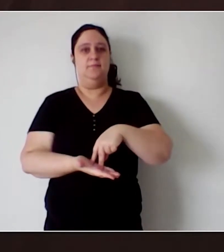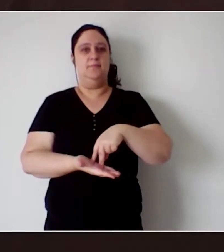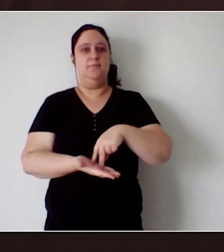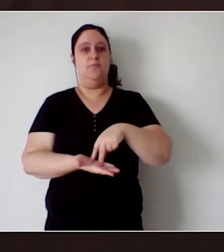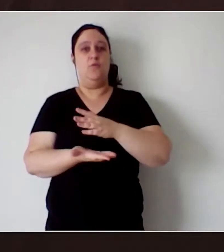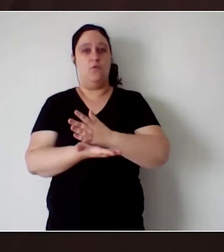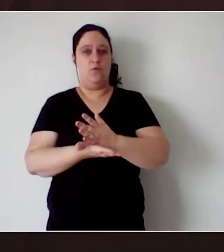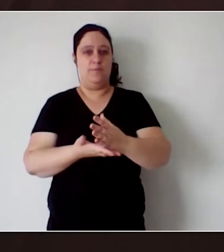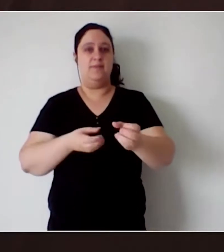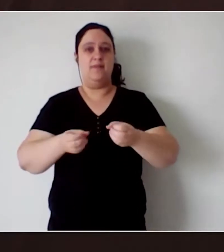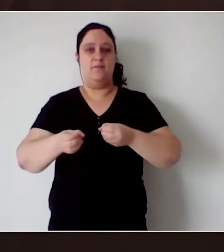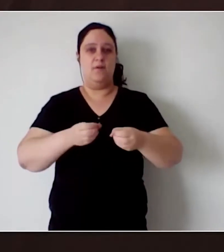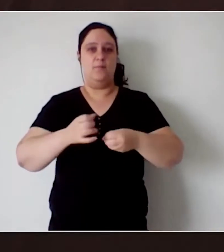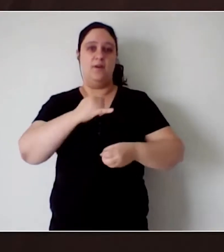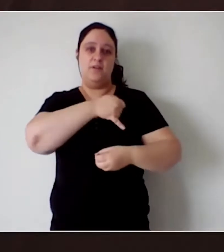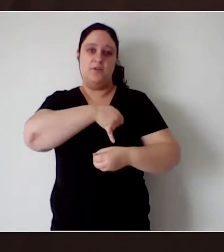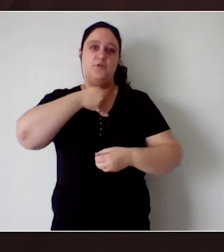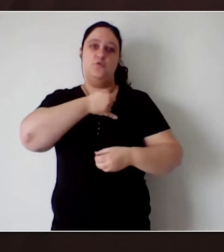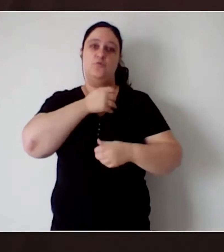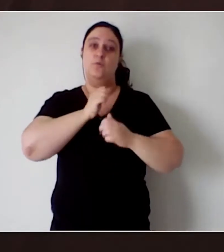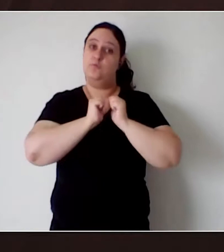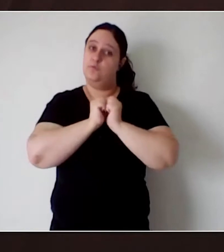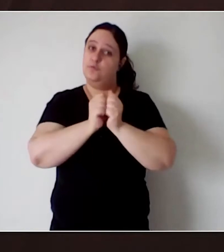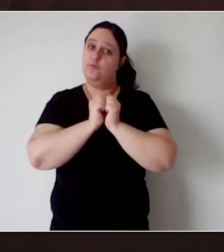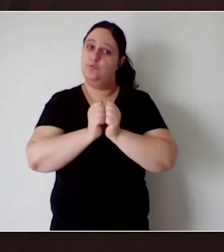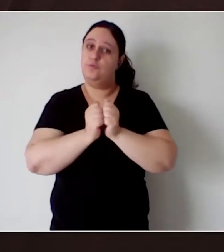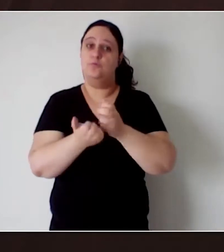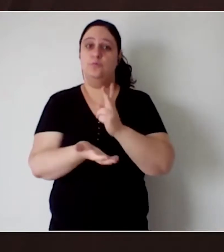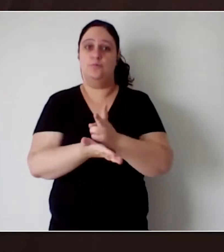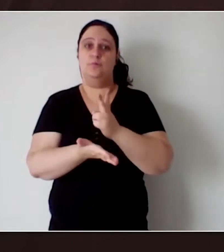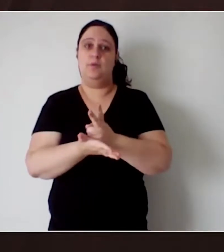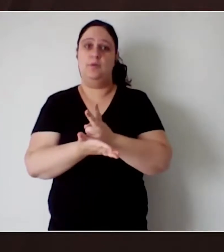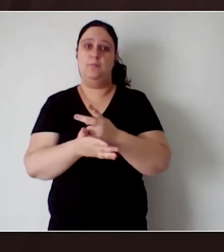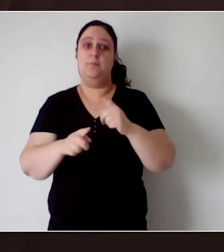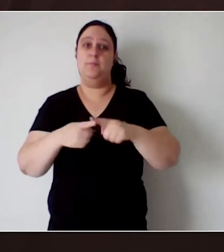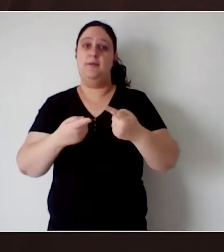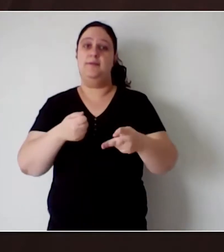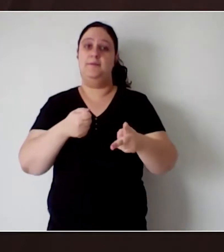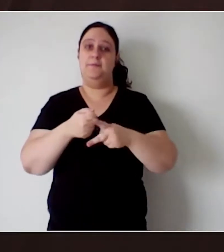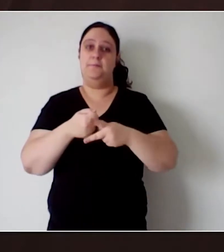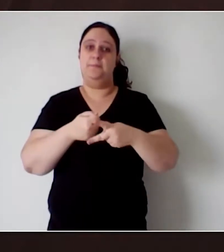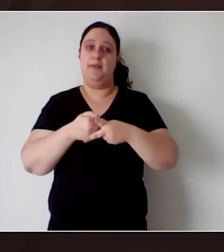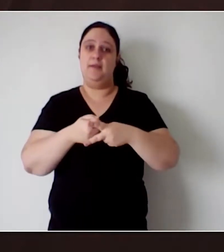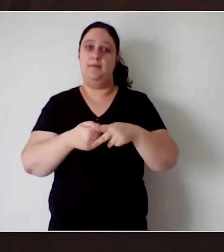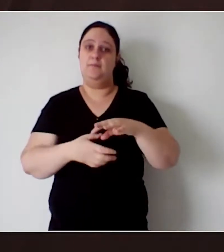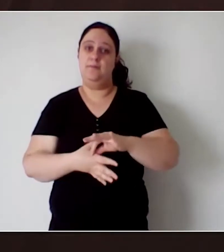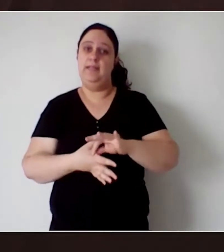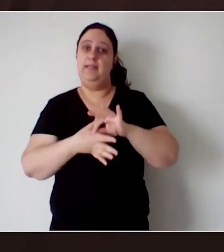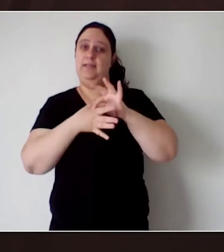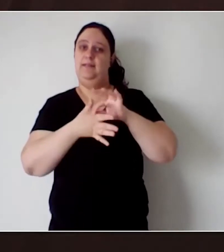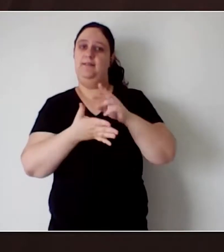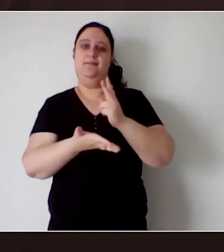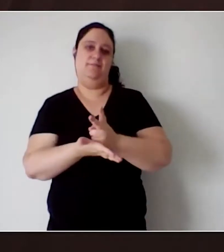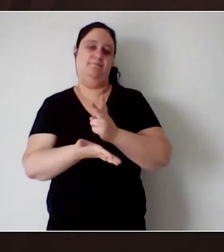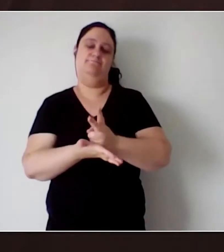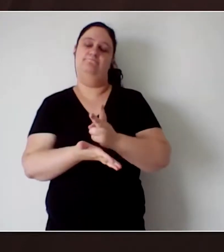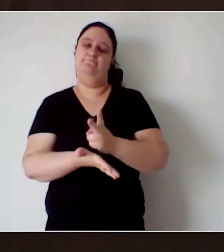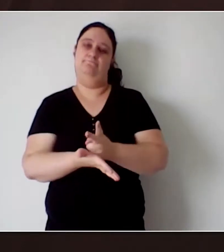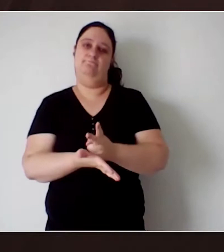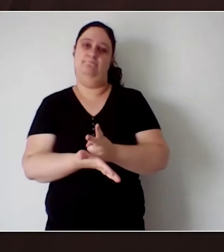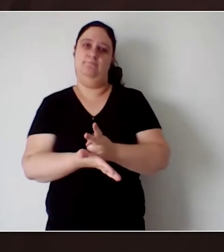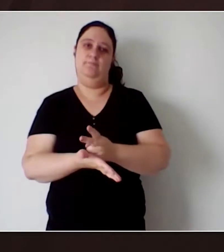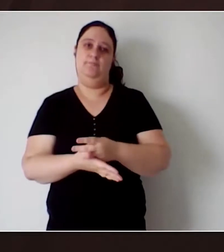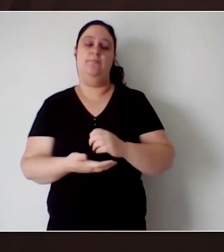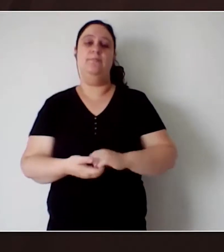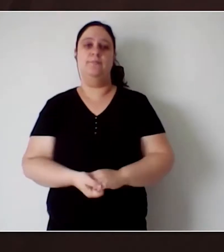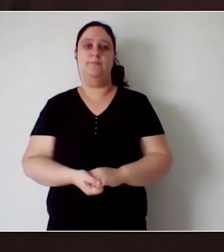né? Mas ele levantava em nome dos 12. E a palavra de Pedro se tornou